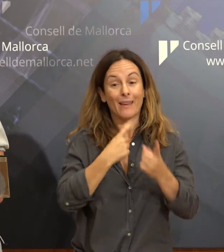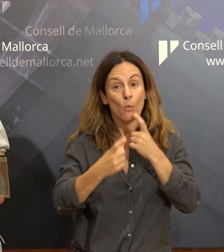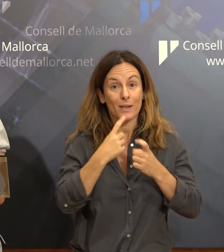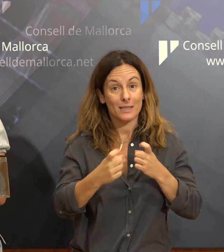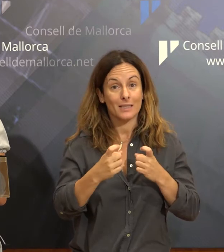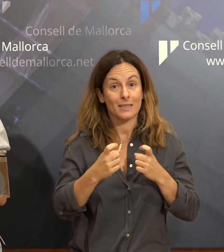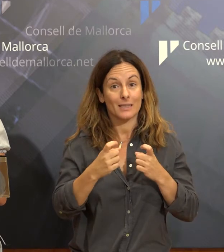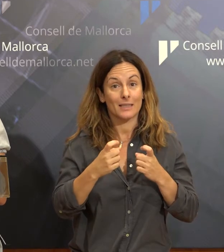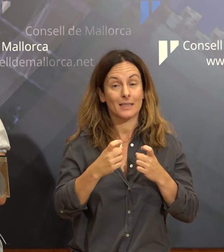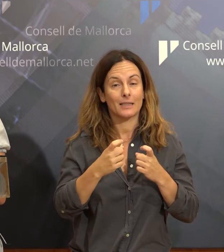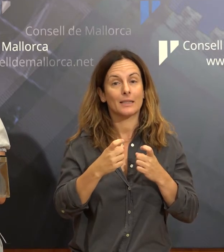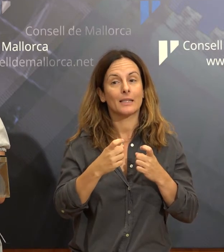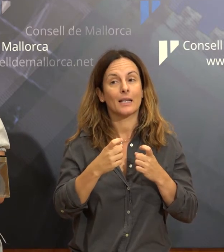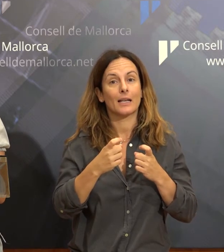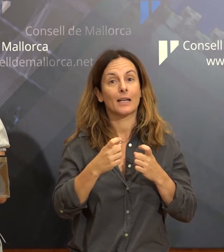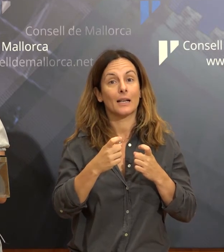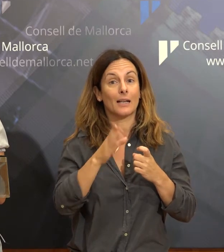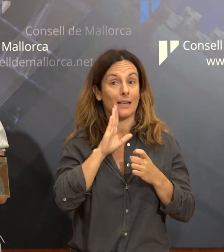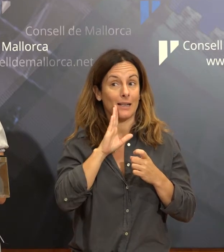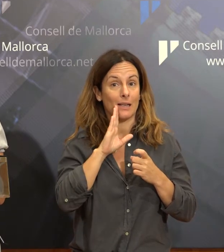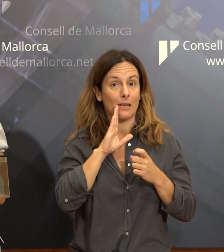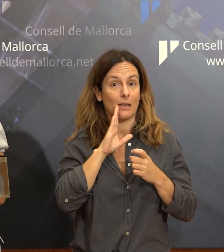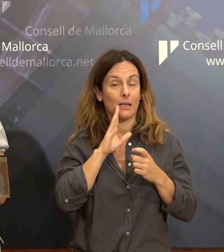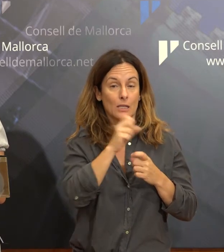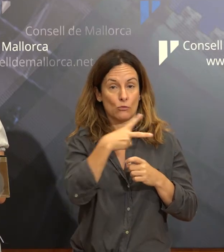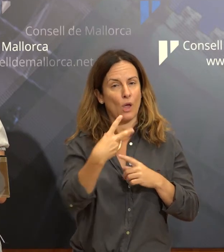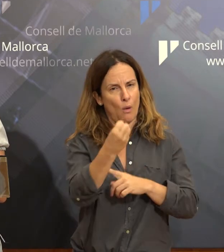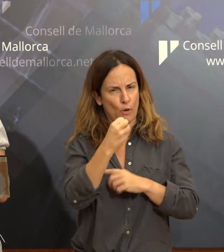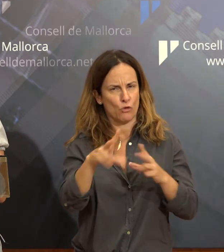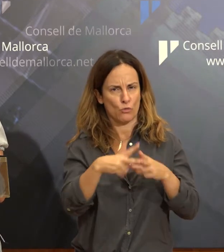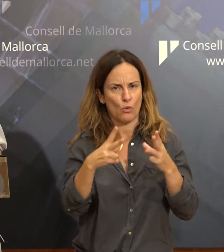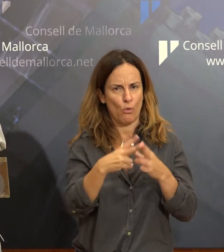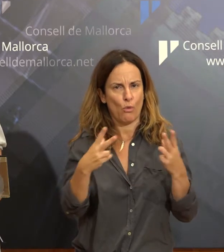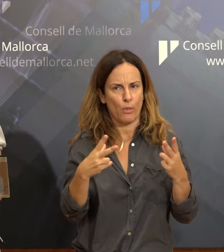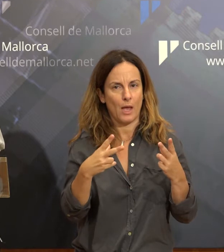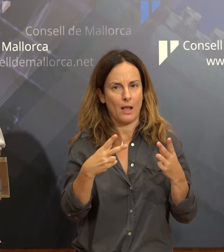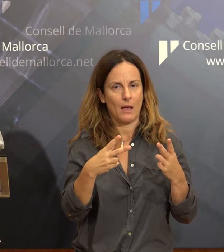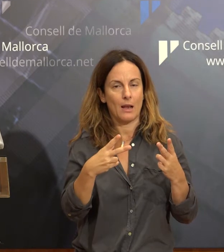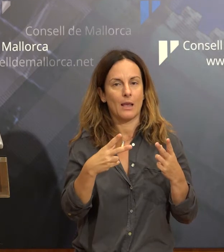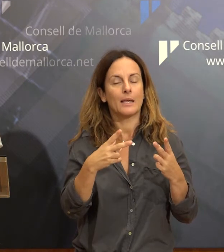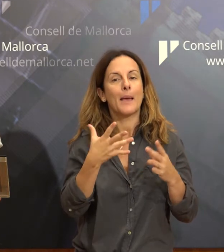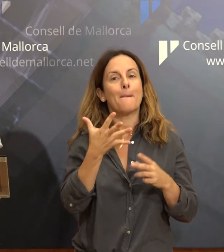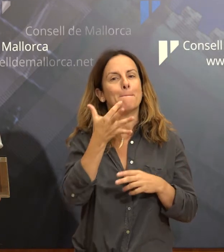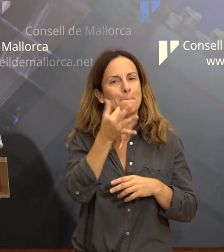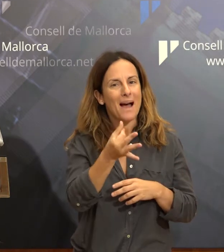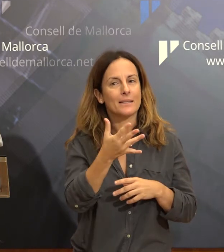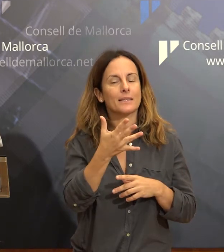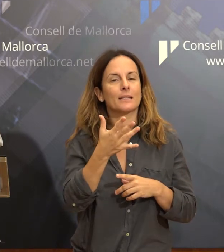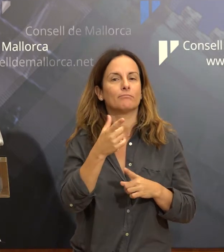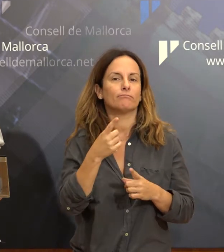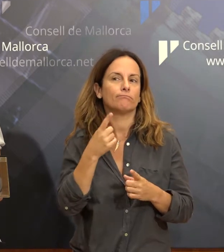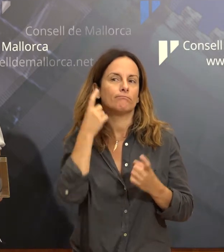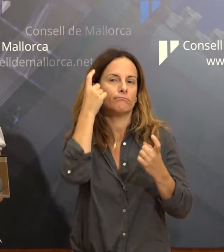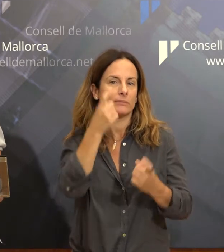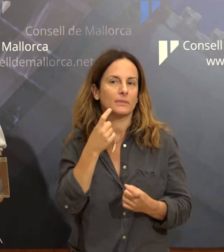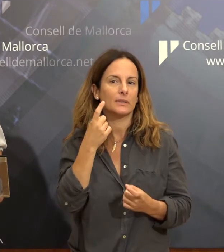suport social en el projecte, també vam intentar veure què pretenien o què